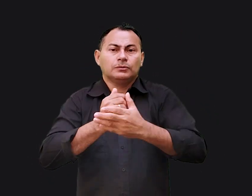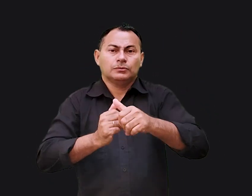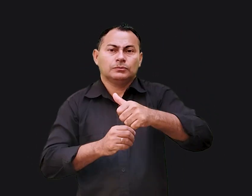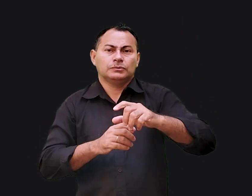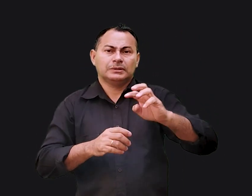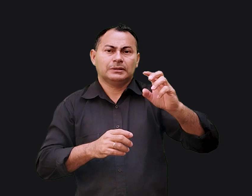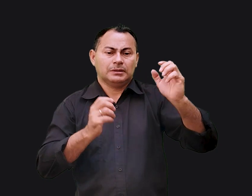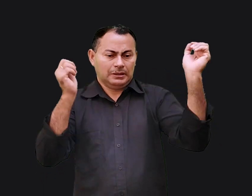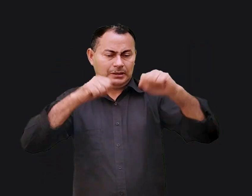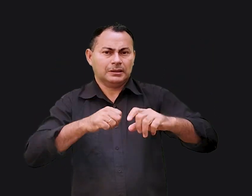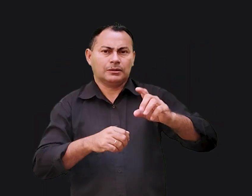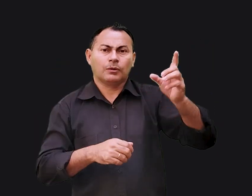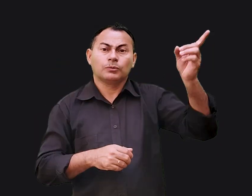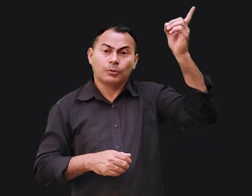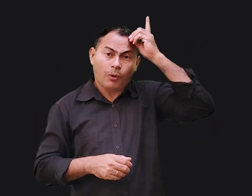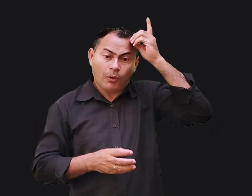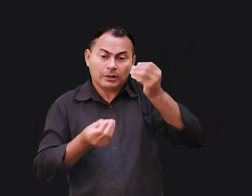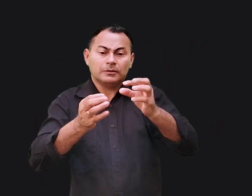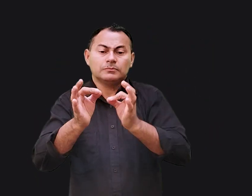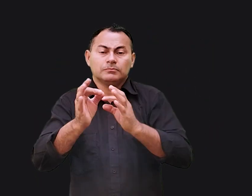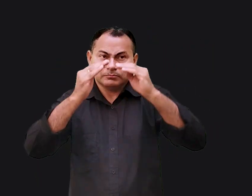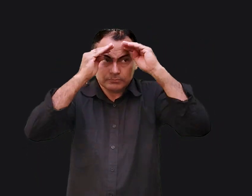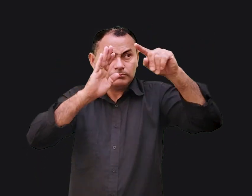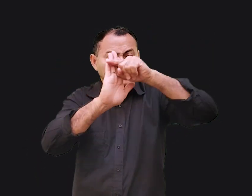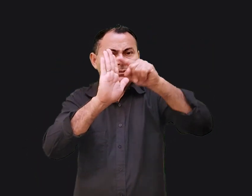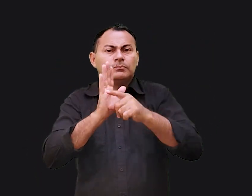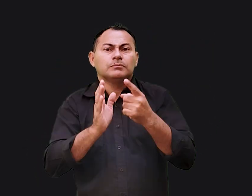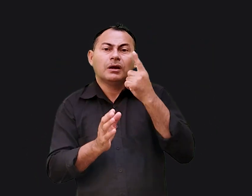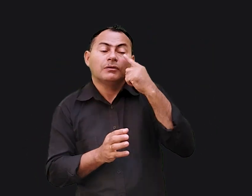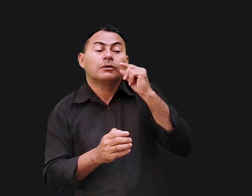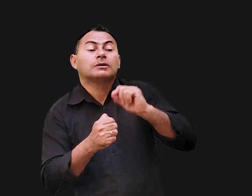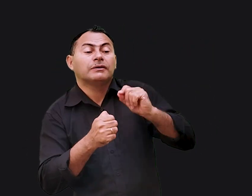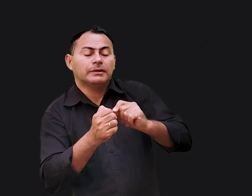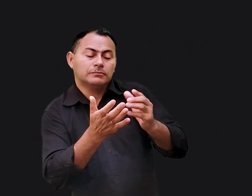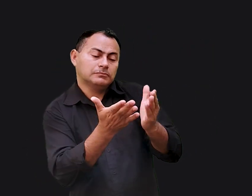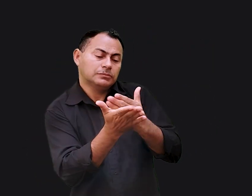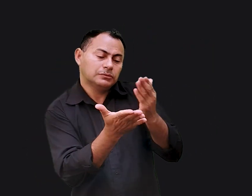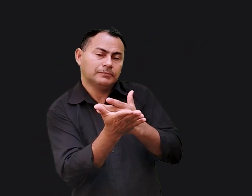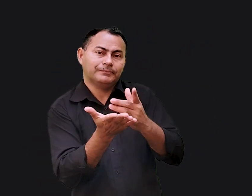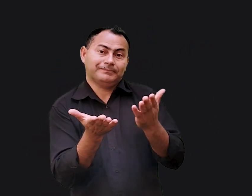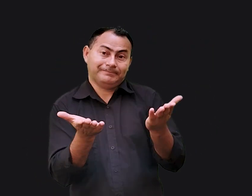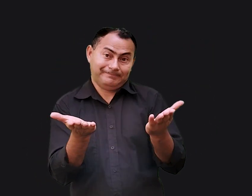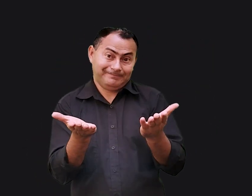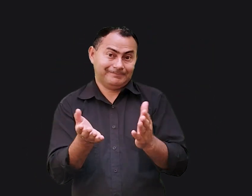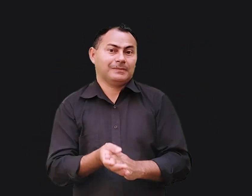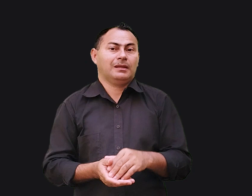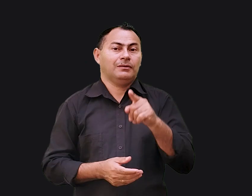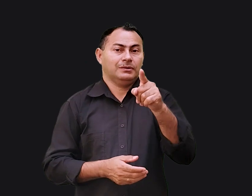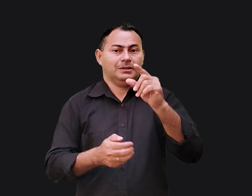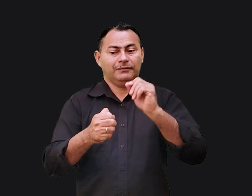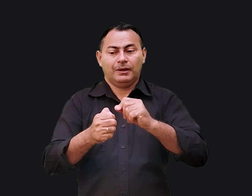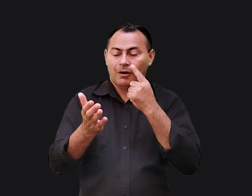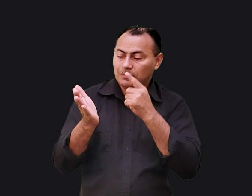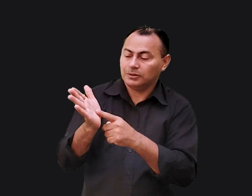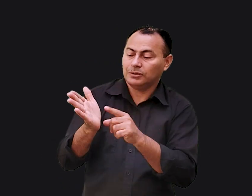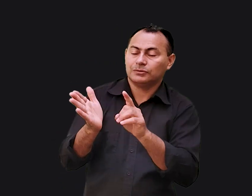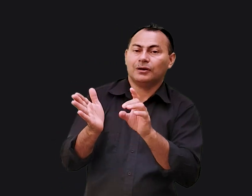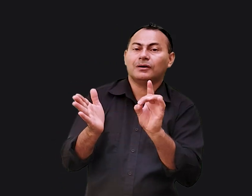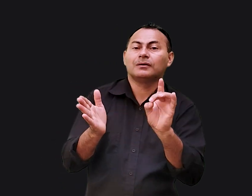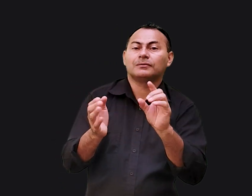e talentos que você precisava para cumprir o meu plano. Vamos ver o que você fez. Isso foi o que você fez. Então